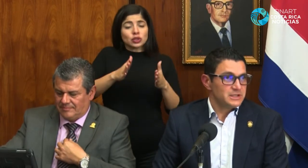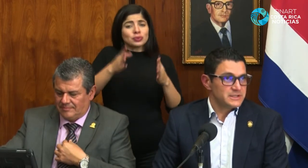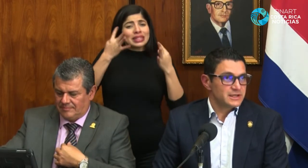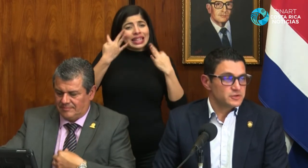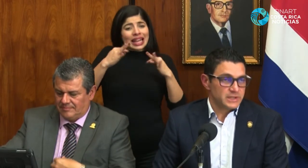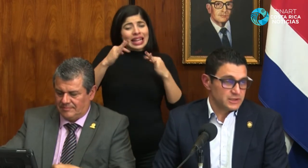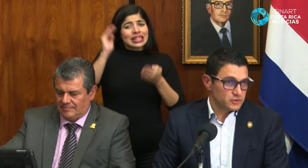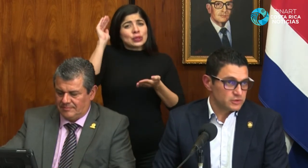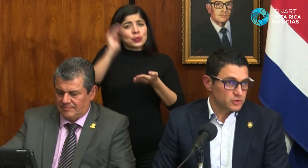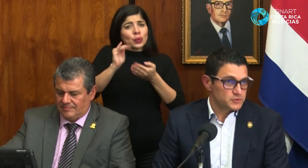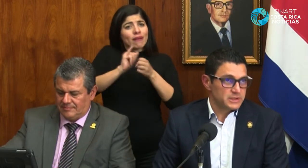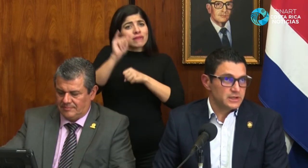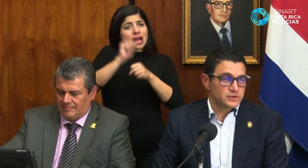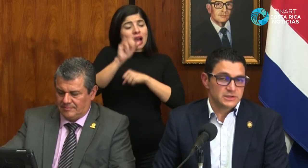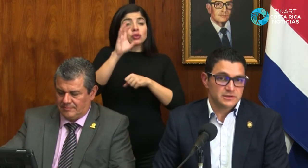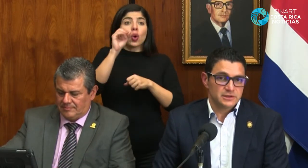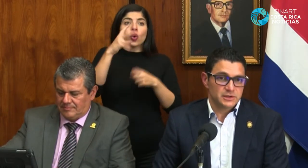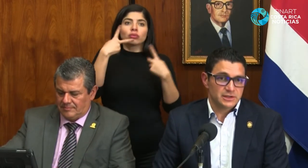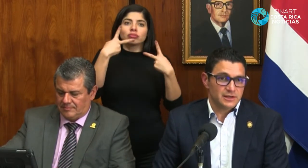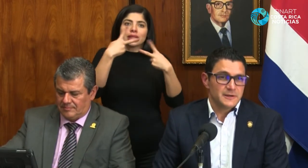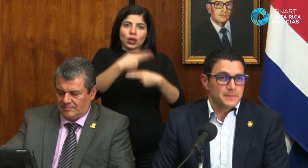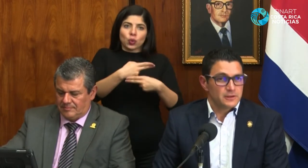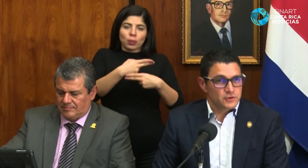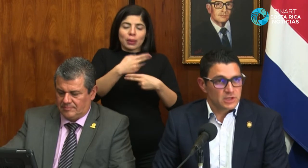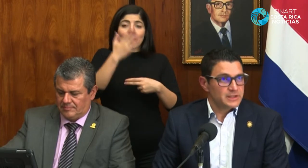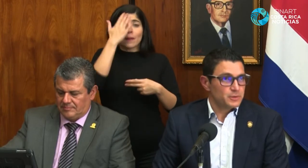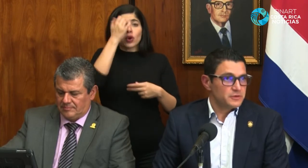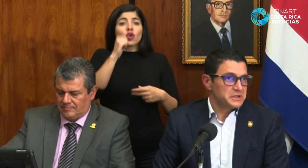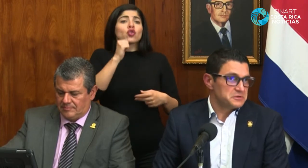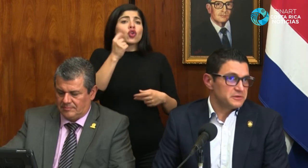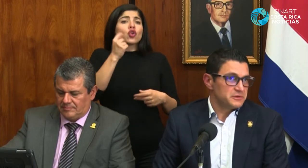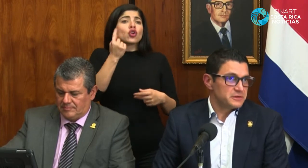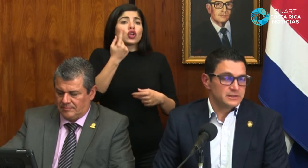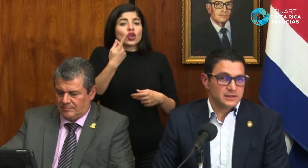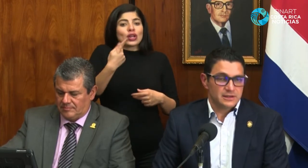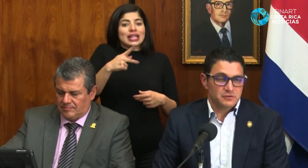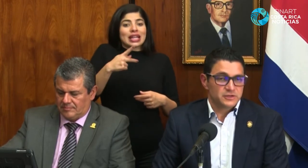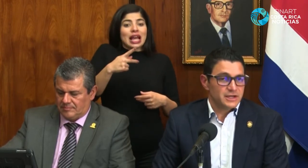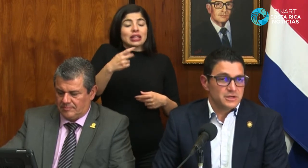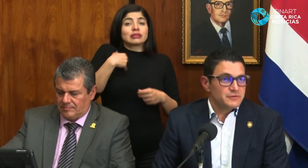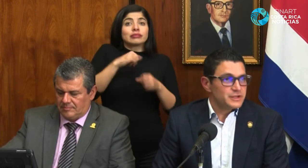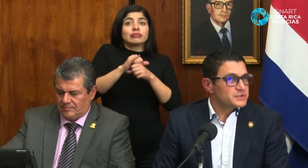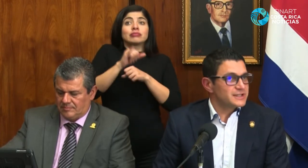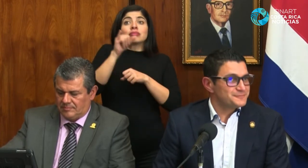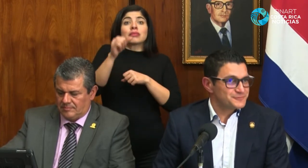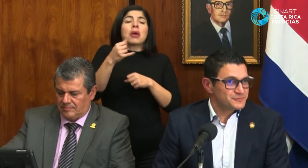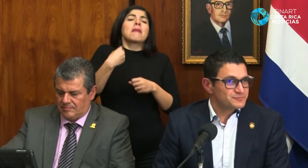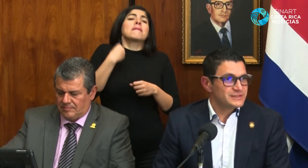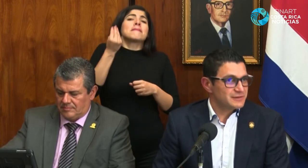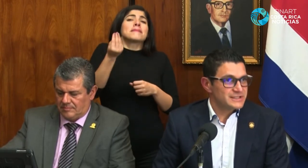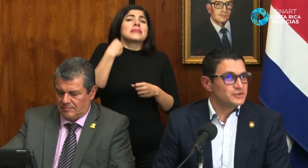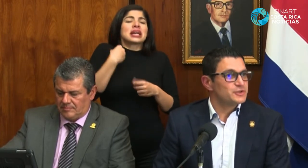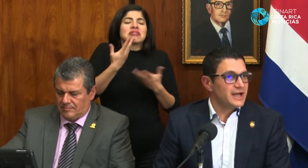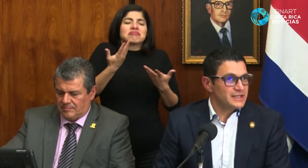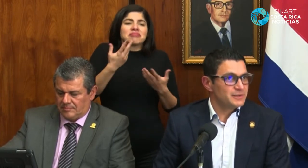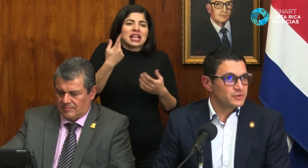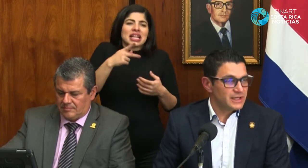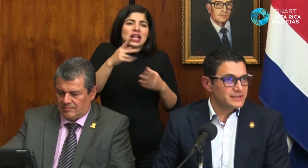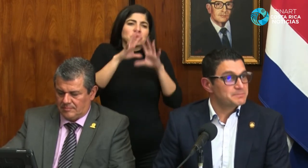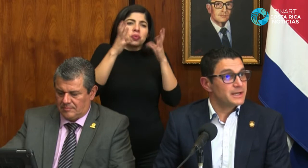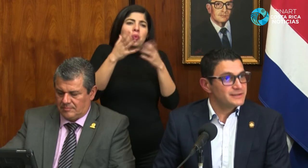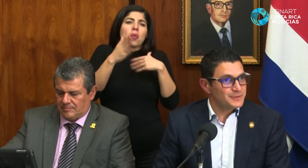de minimizar esos viajes o de todos suspenderlos, en el sentido de que no solamente por el riesgo, eventualmente el contagio, ya el riesgo está establecido a